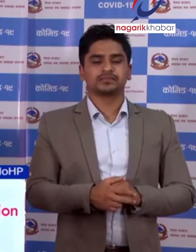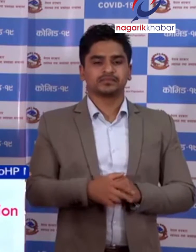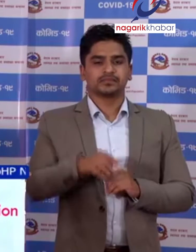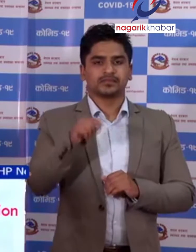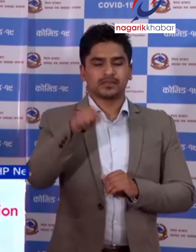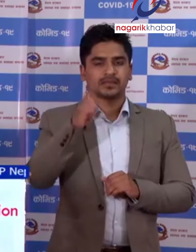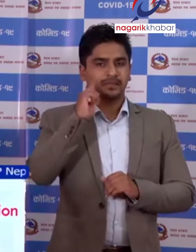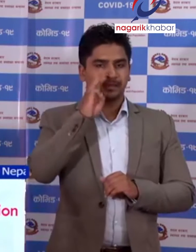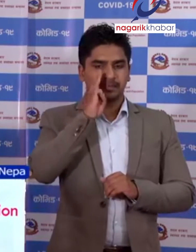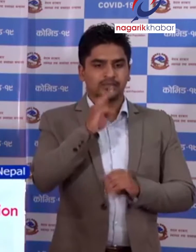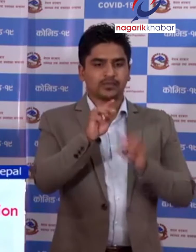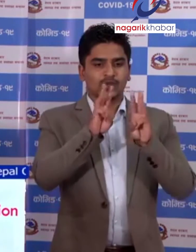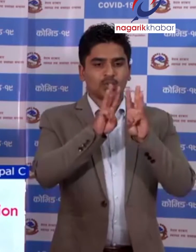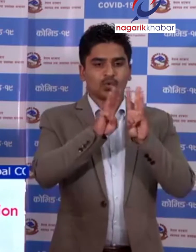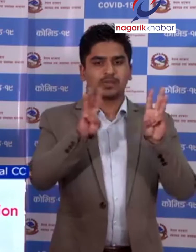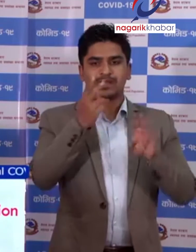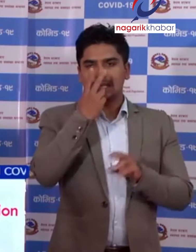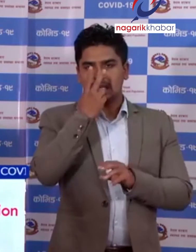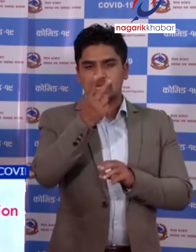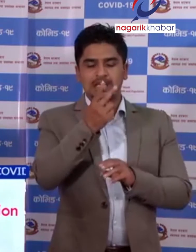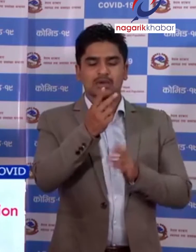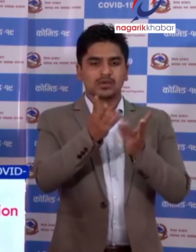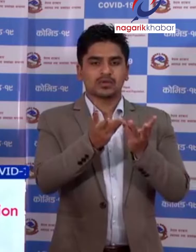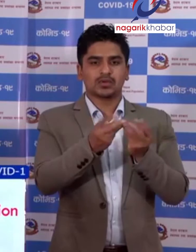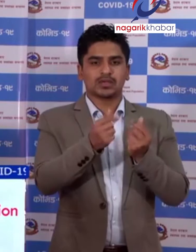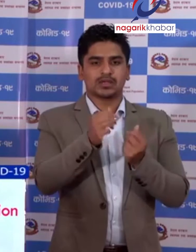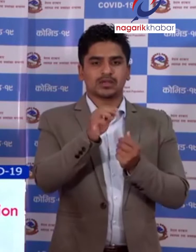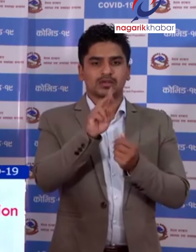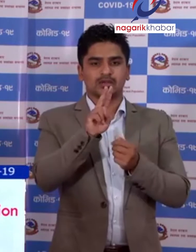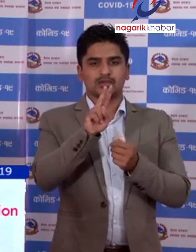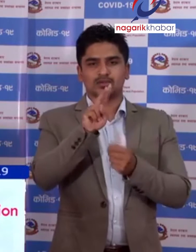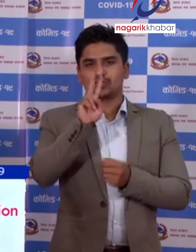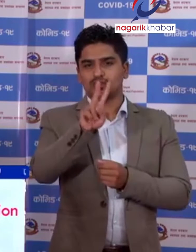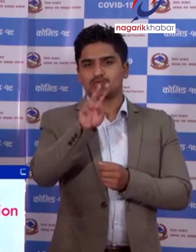आज वेबसाइट हेर्नेको संख्या